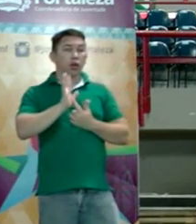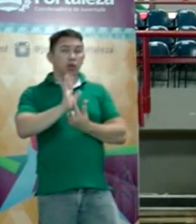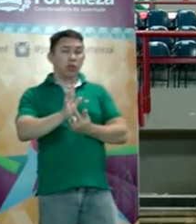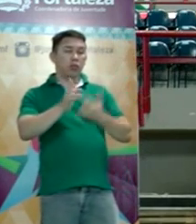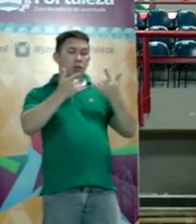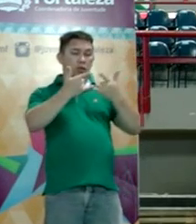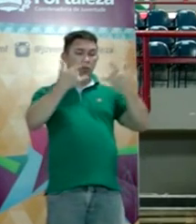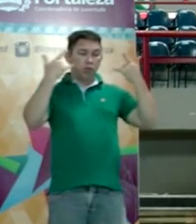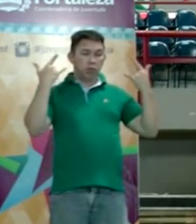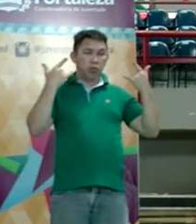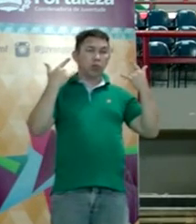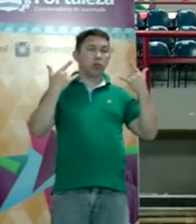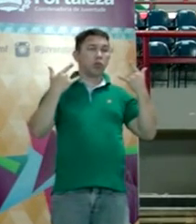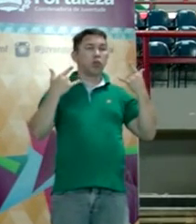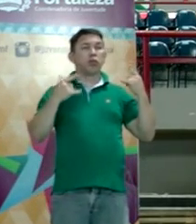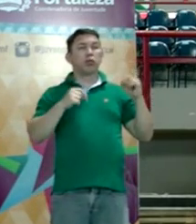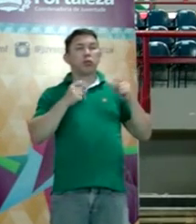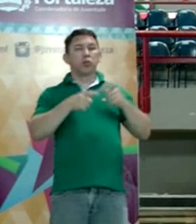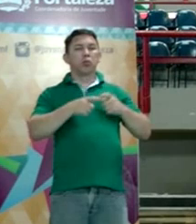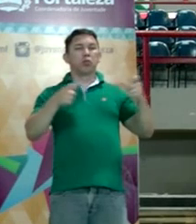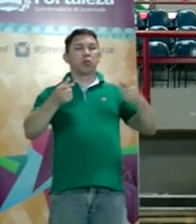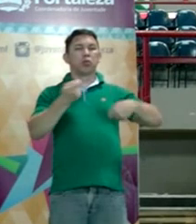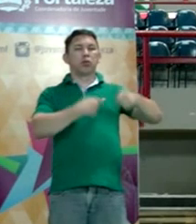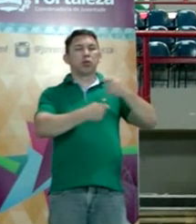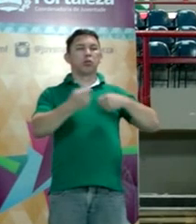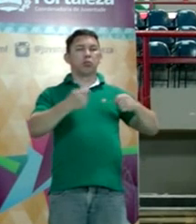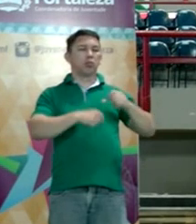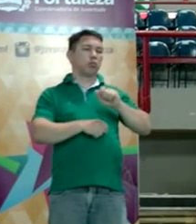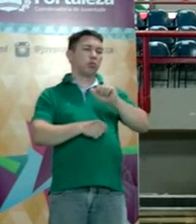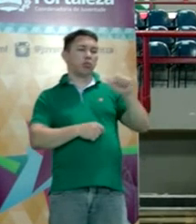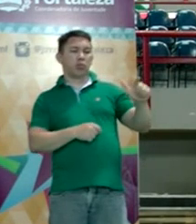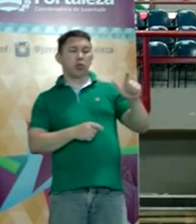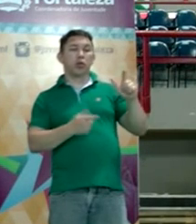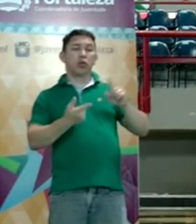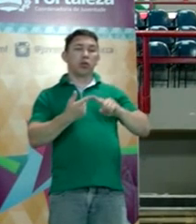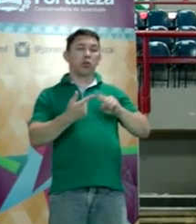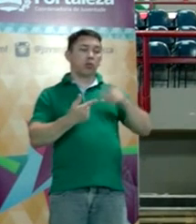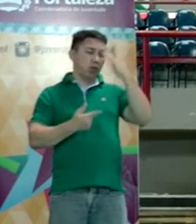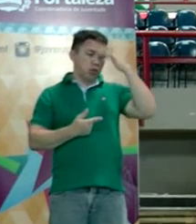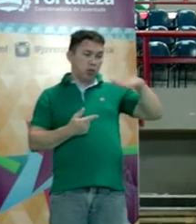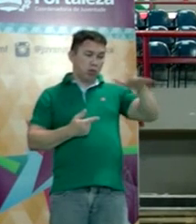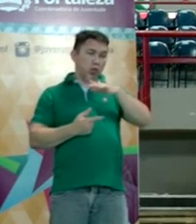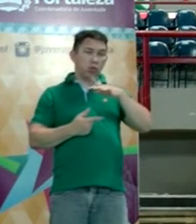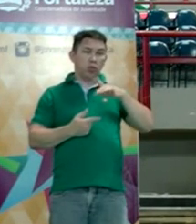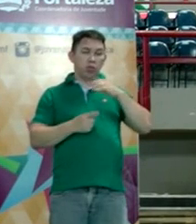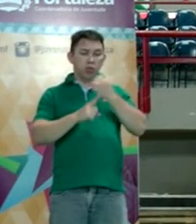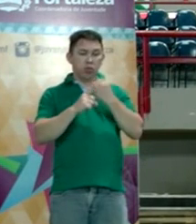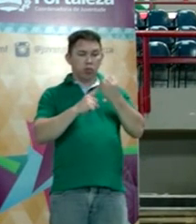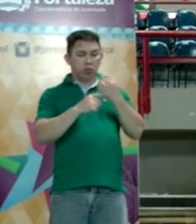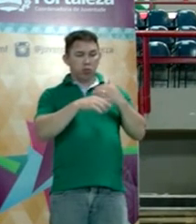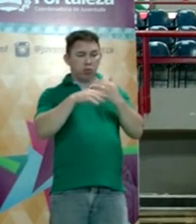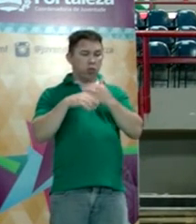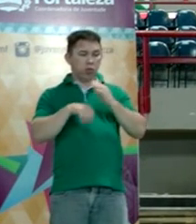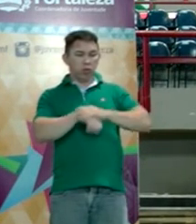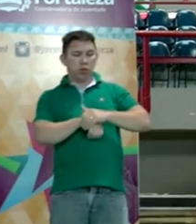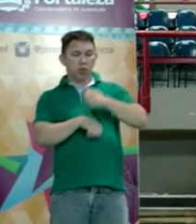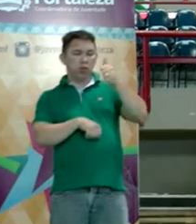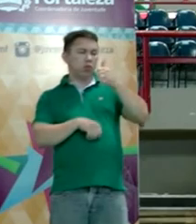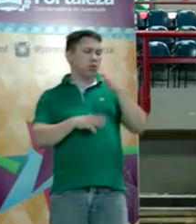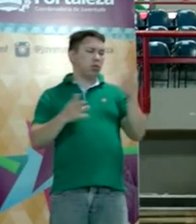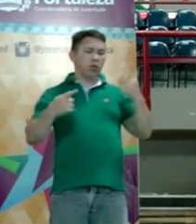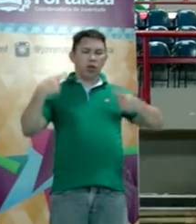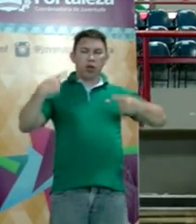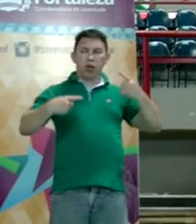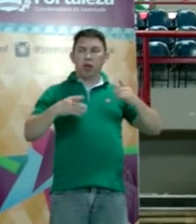que o capitalismo proporcionava um crescimento econômico maior. E queria que essas pessoas achassem que o socialismo era melhor. E assim por